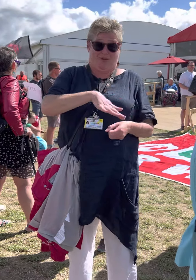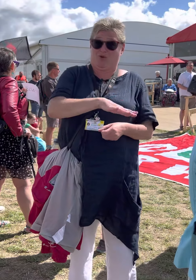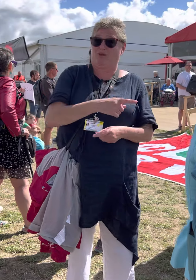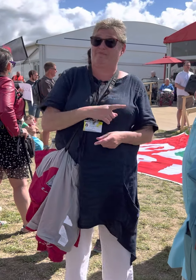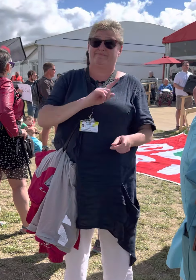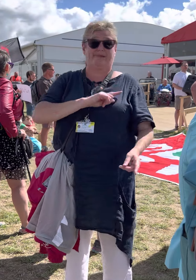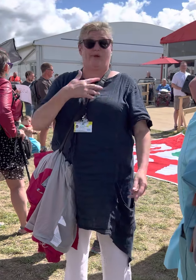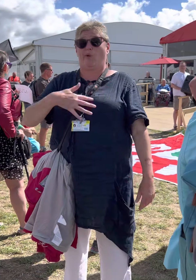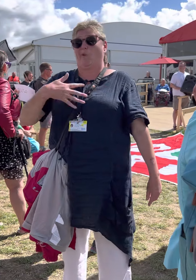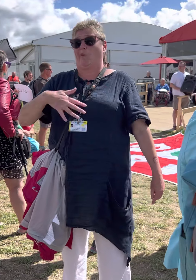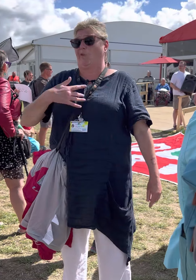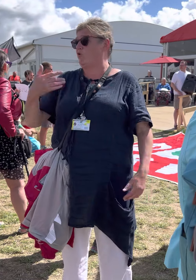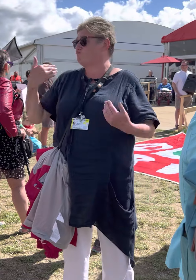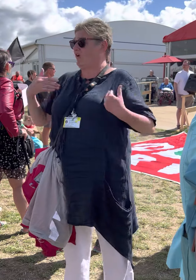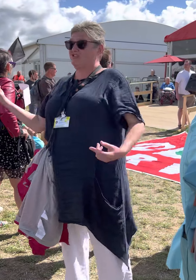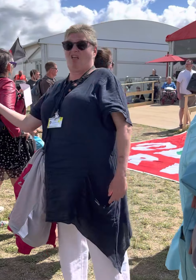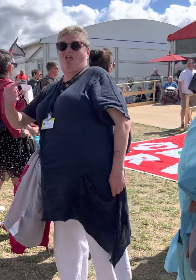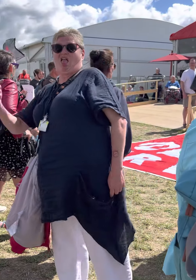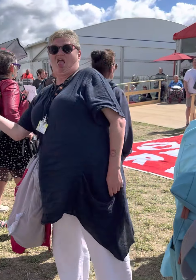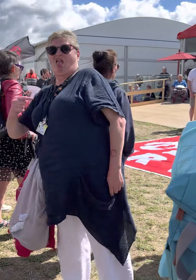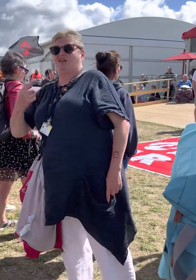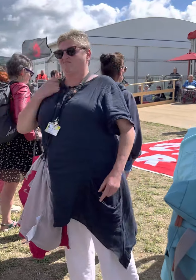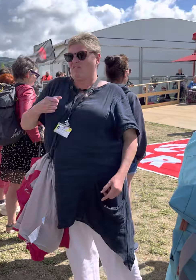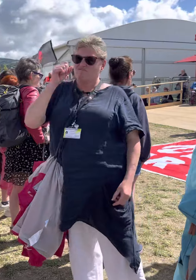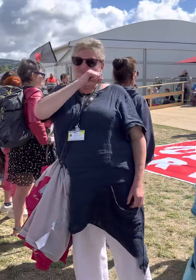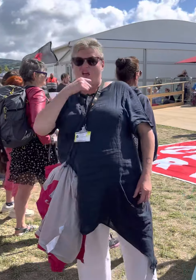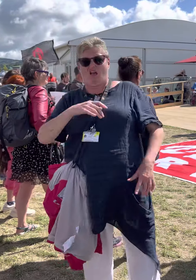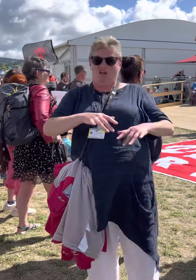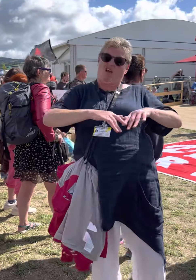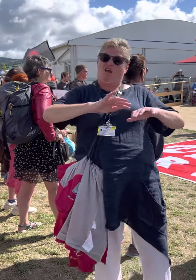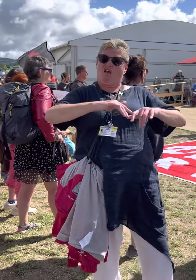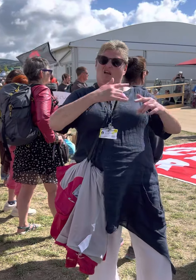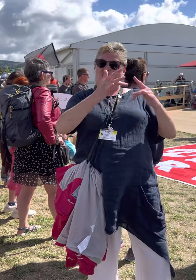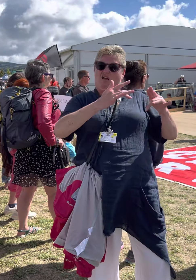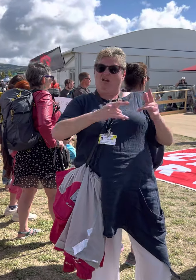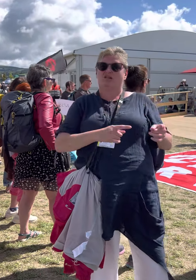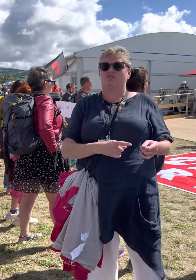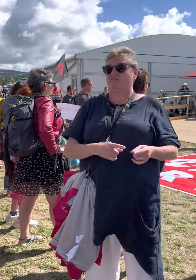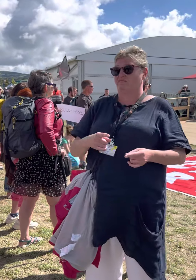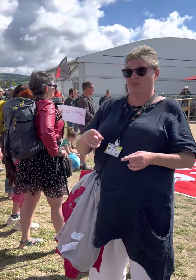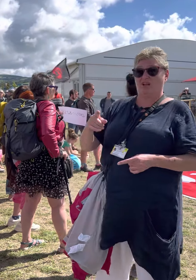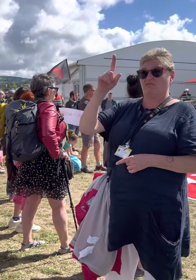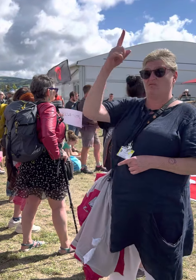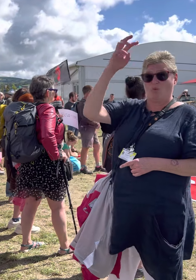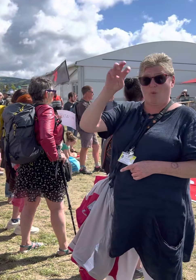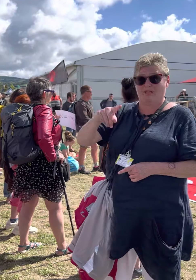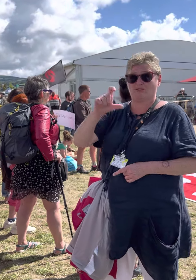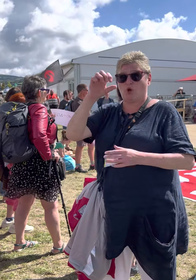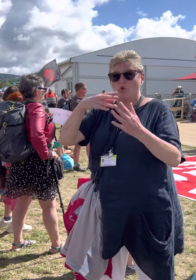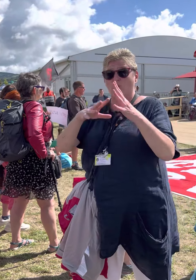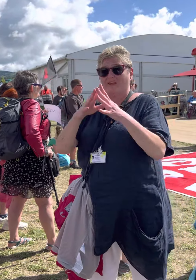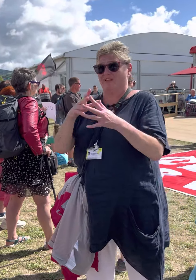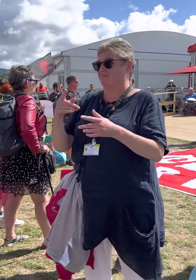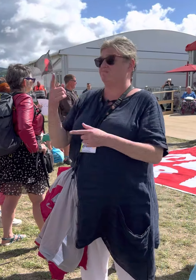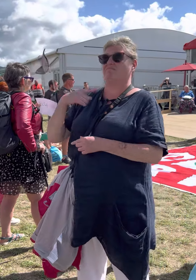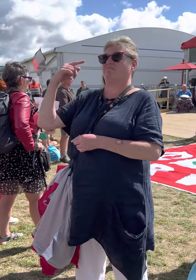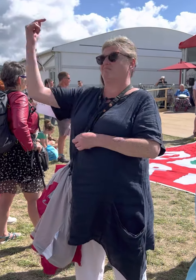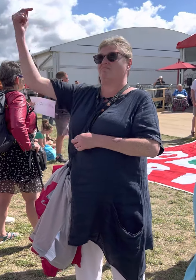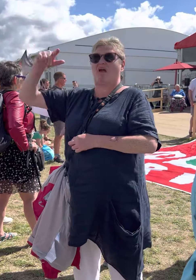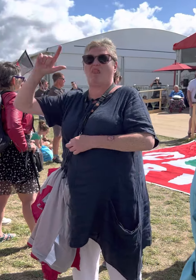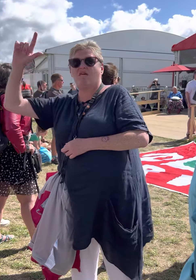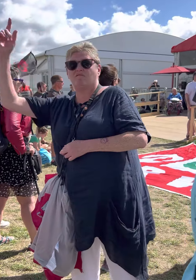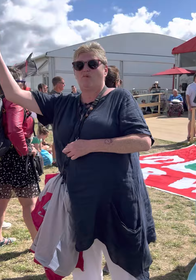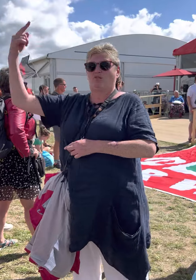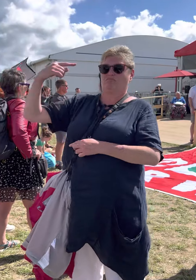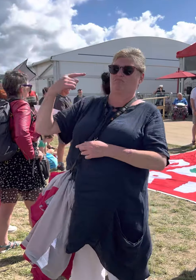nhw achos mae pobl gefnog wedi symud fyna i weithio gartre, i'r teuluoedd yng Nghonwy sy'n cael eu prisio allan gan bobl yn symud i'r